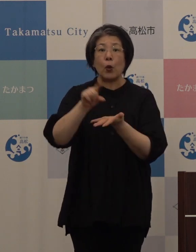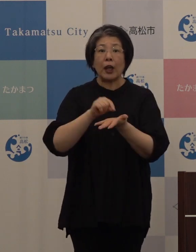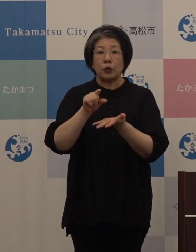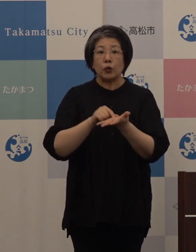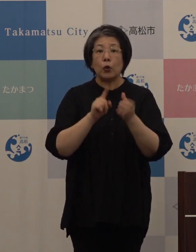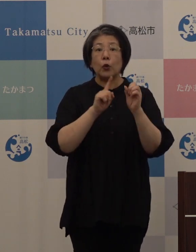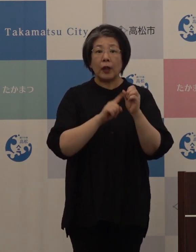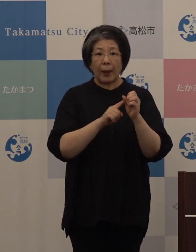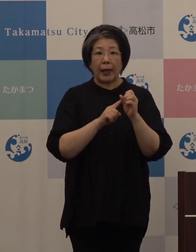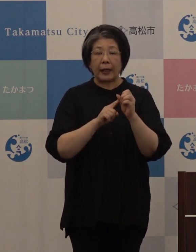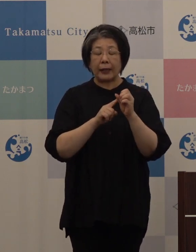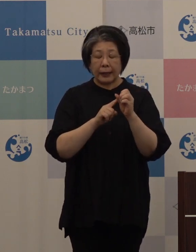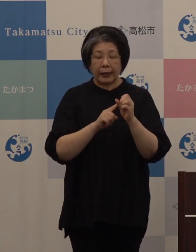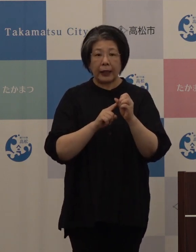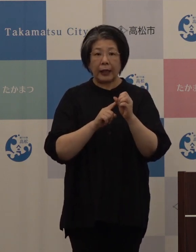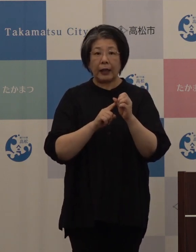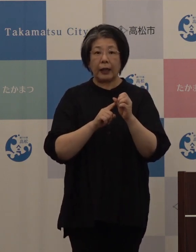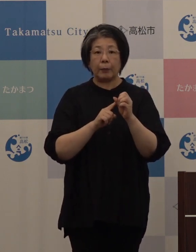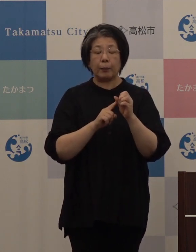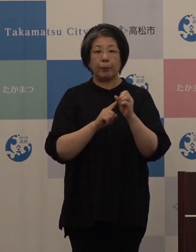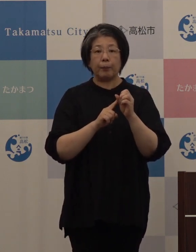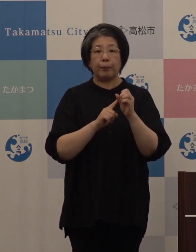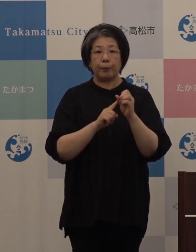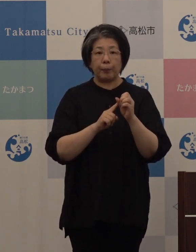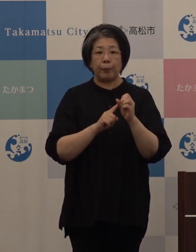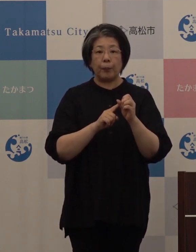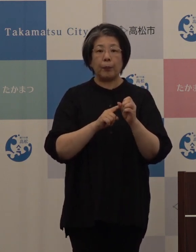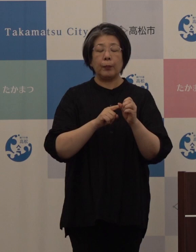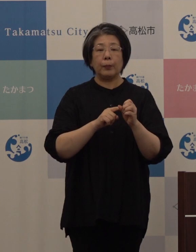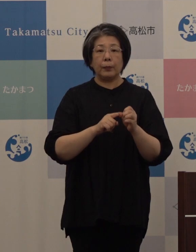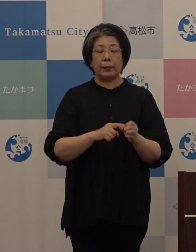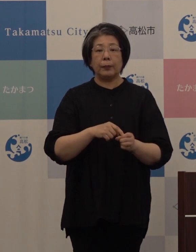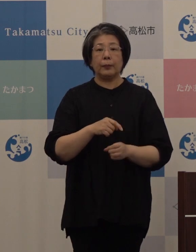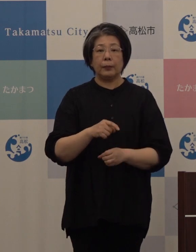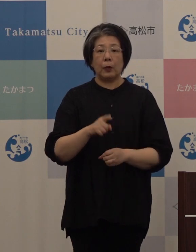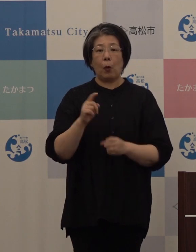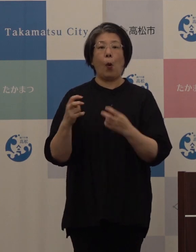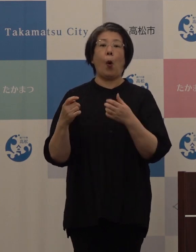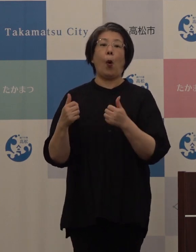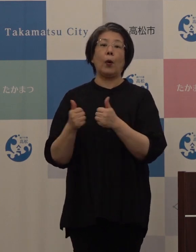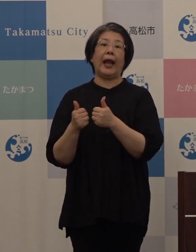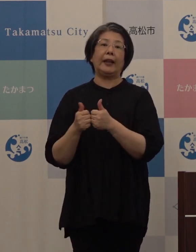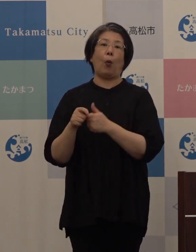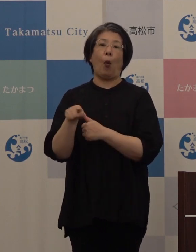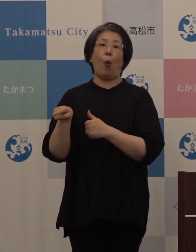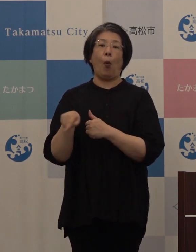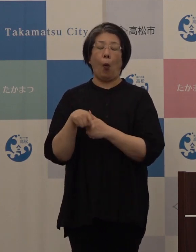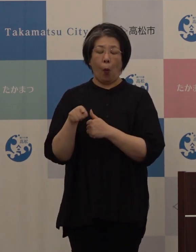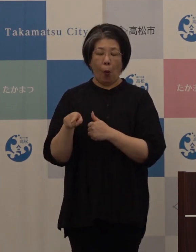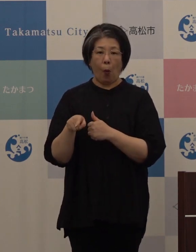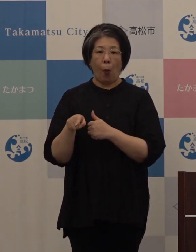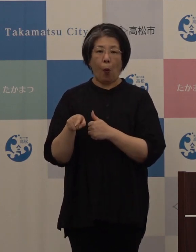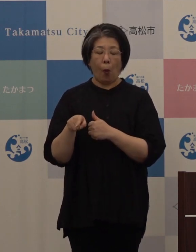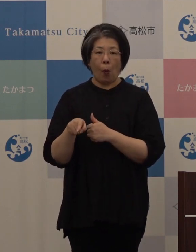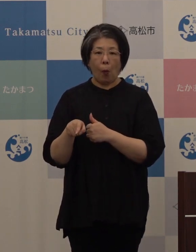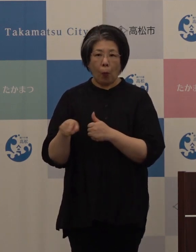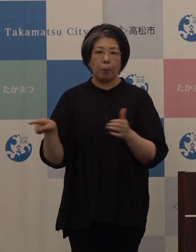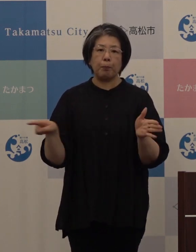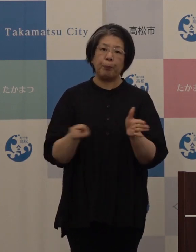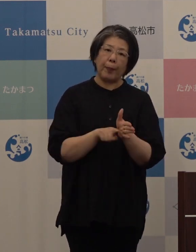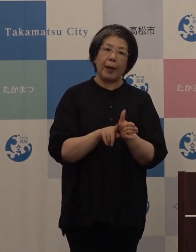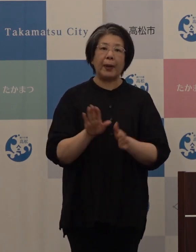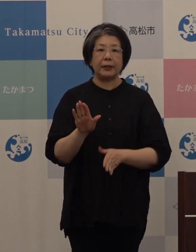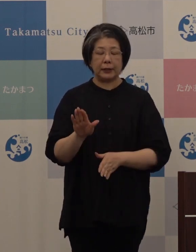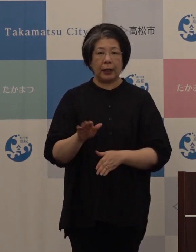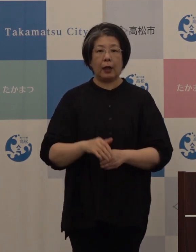で都市型スポーツの設備等についても検討をしていくということで今打ち出させていただいているところでございます